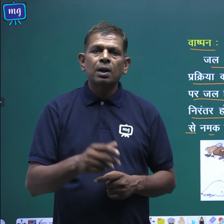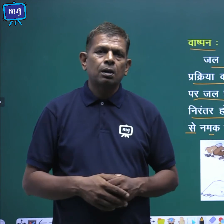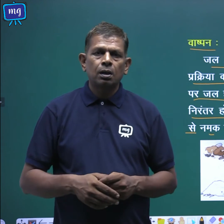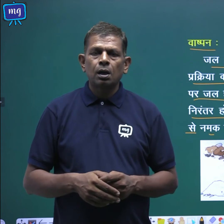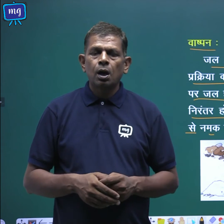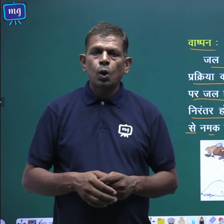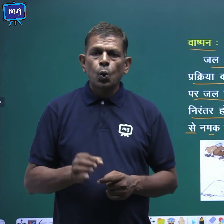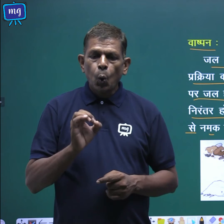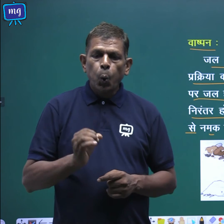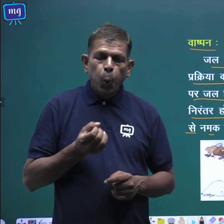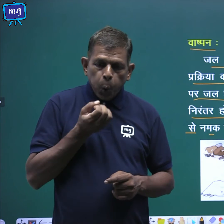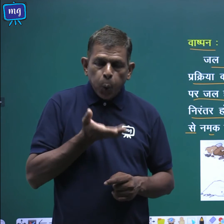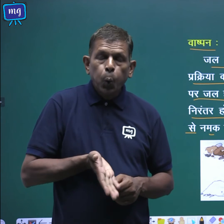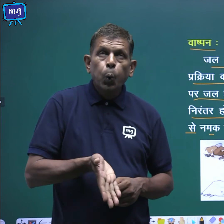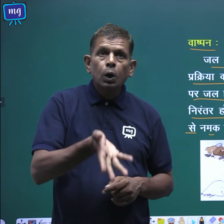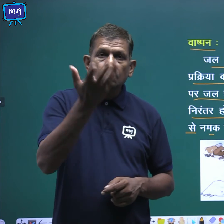वाष्पन द्वारा